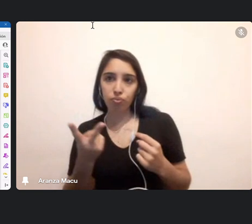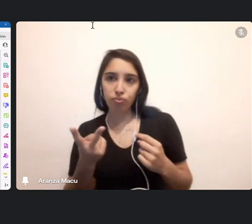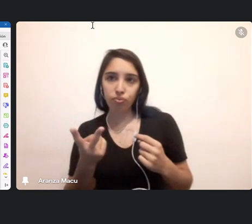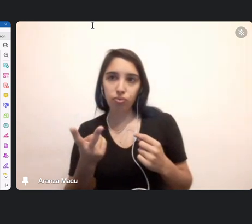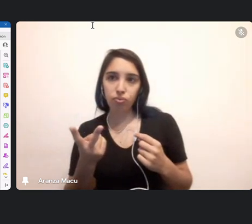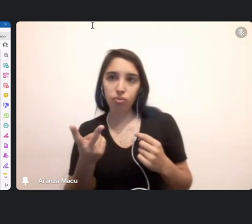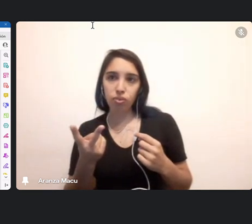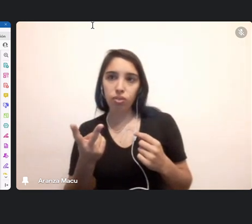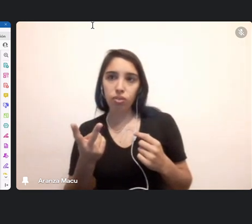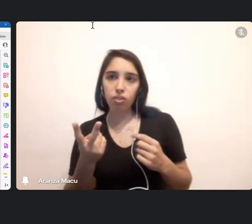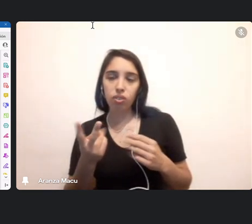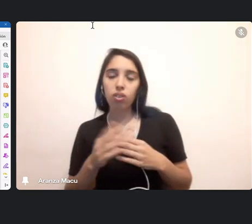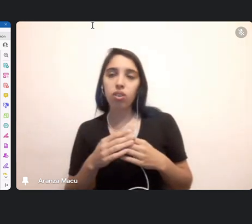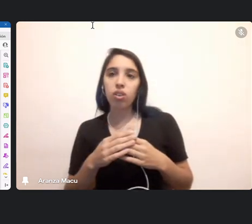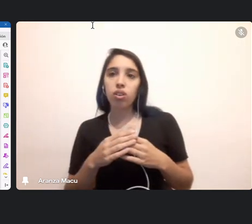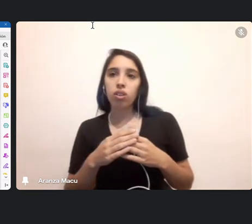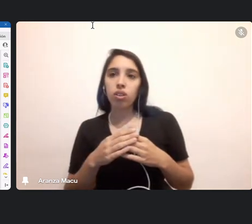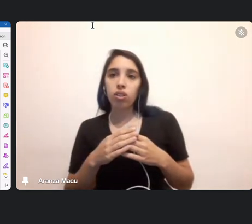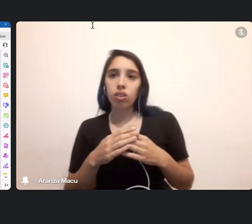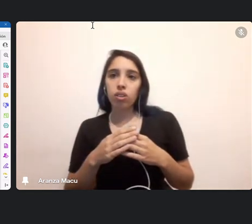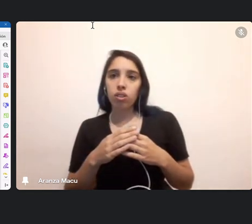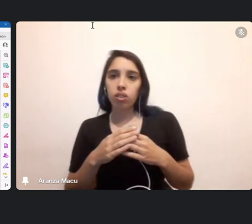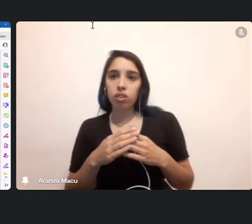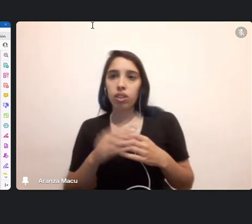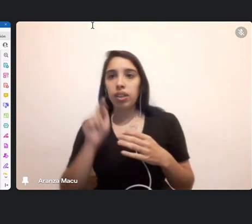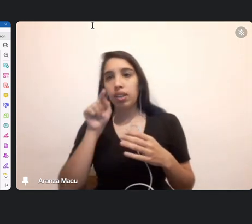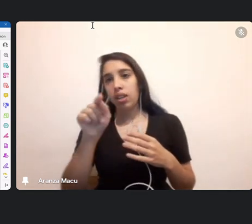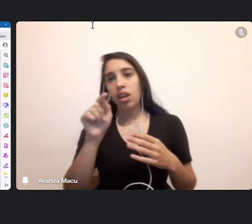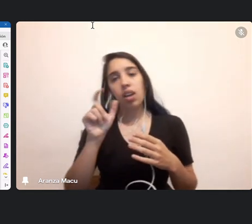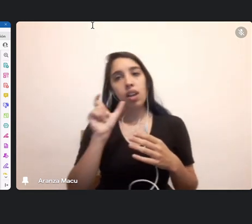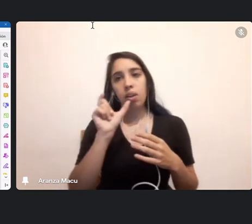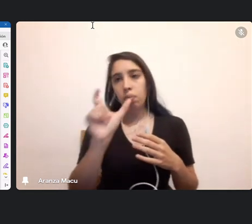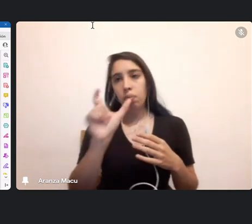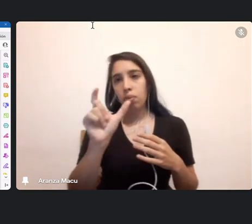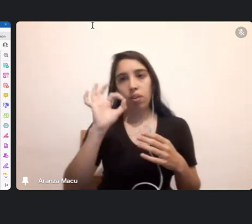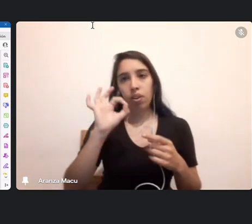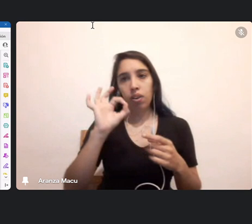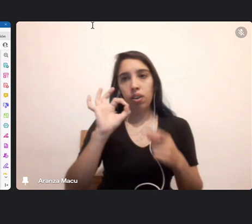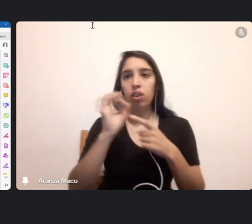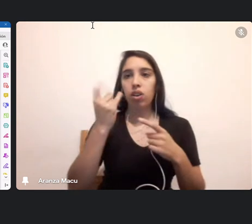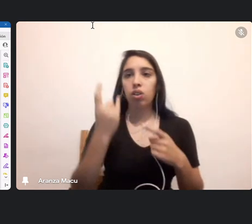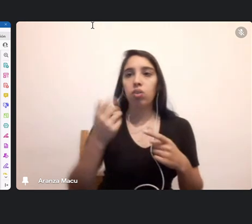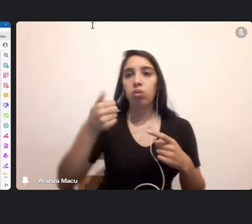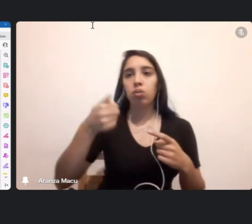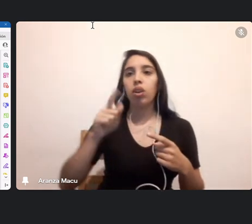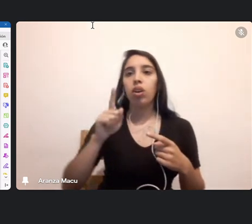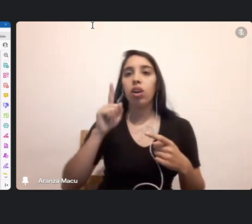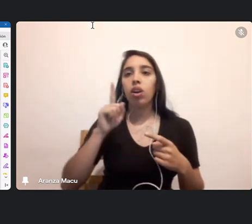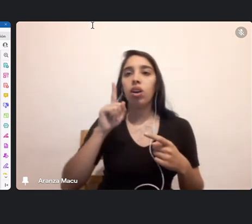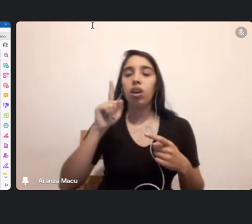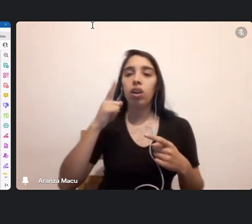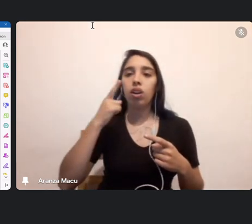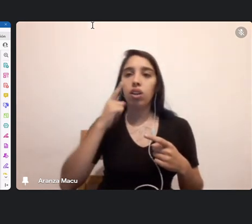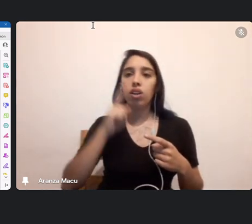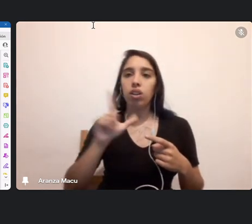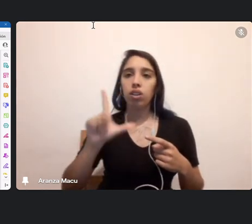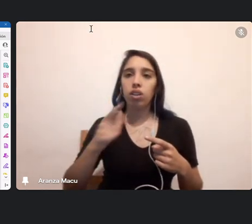lugar. ¿Sí? Es bien. Un sustantivo que está delante. Más que nada en esta parte